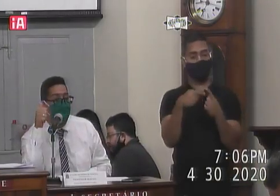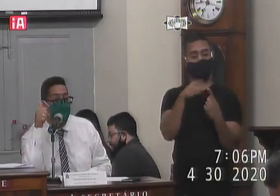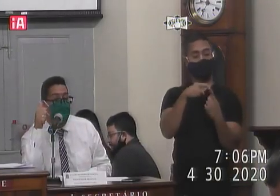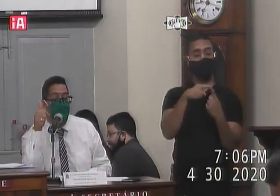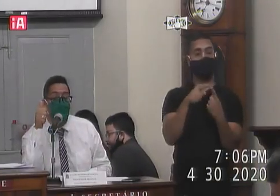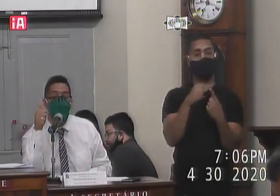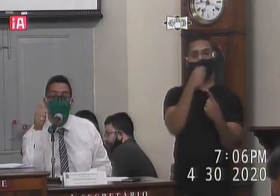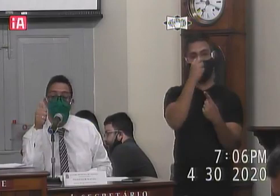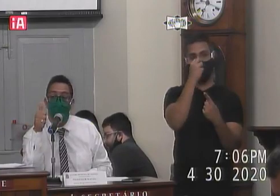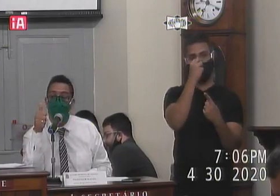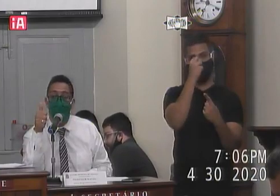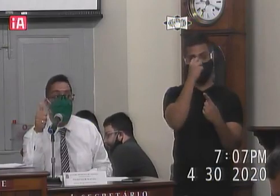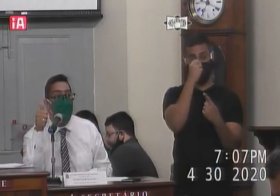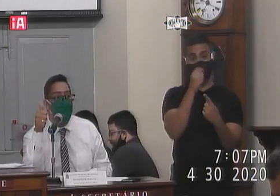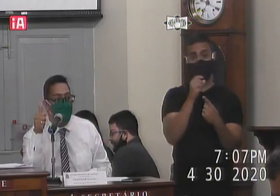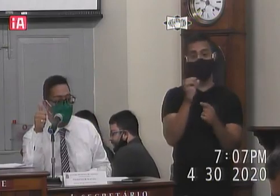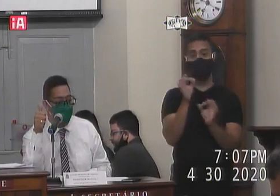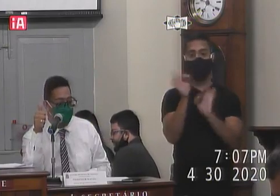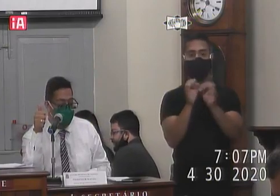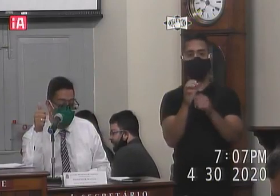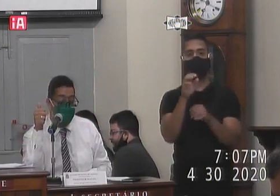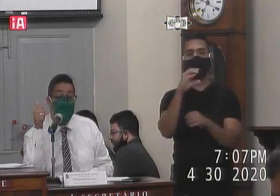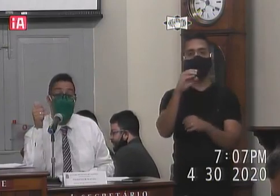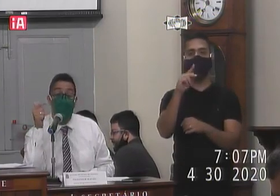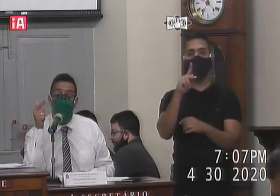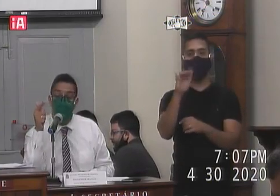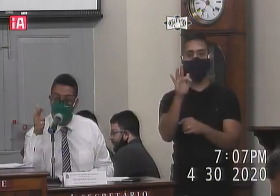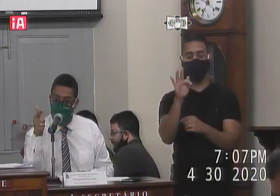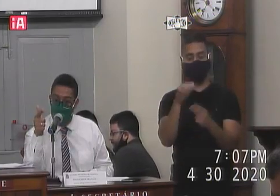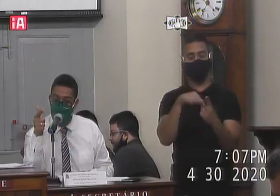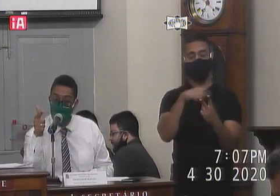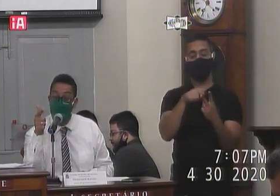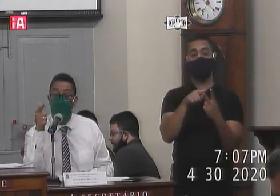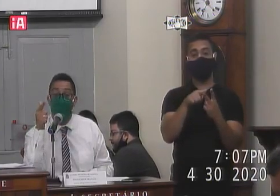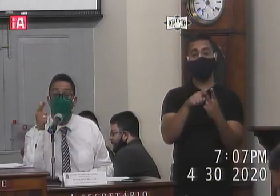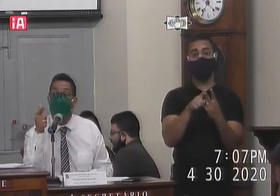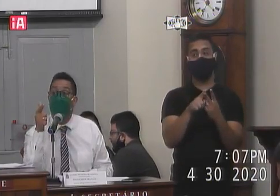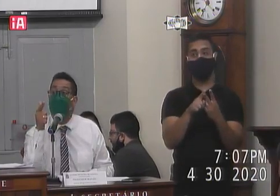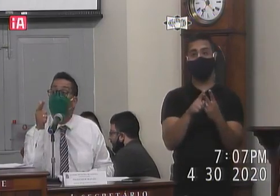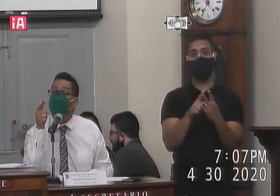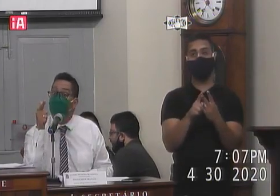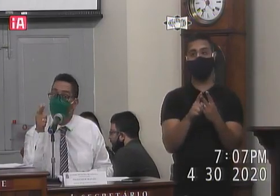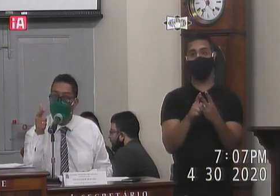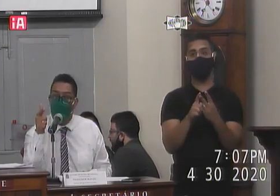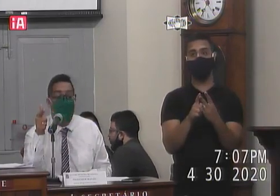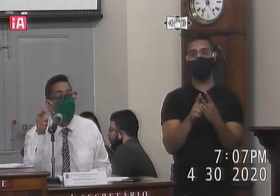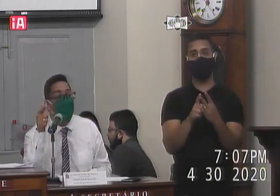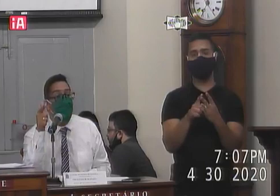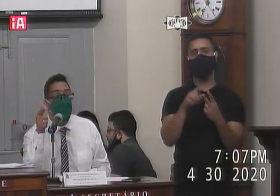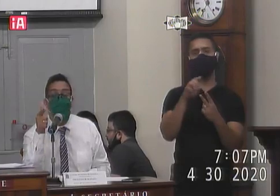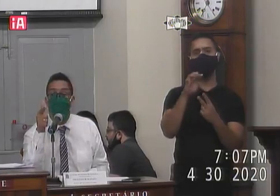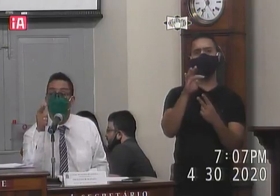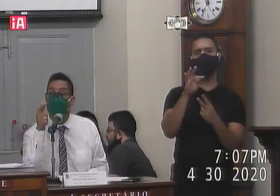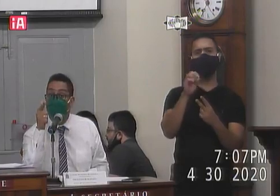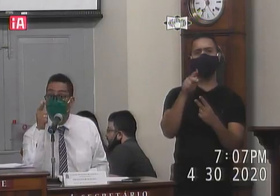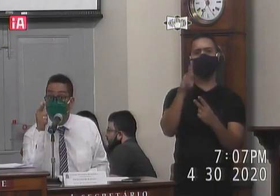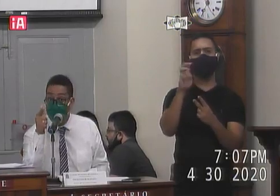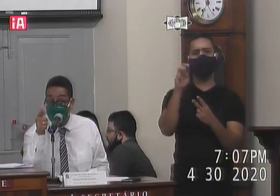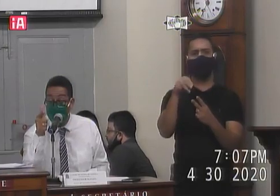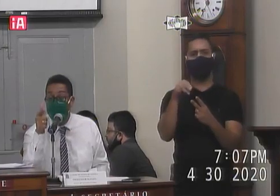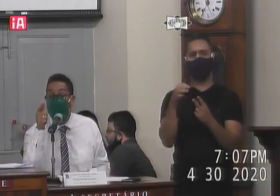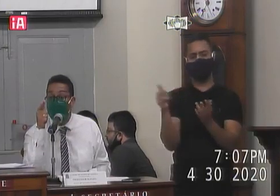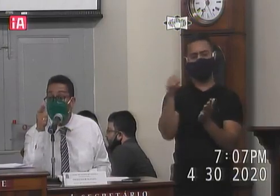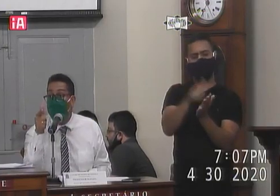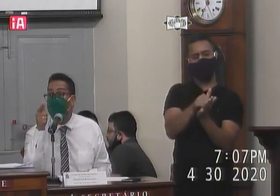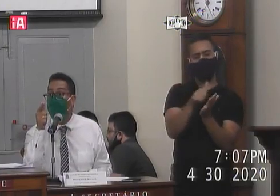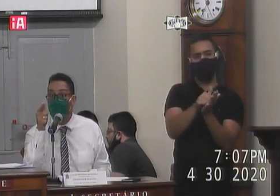Primeiro, regularização do CPF. Segundo, geração do e-token do aplicativo Caixa